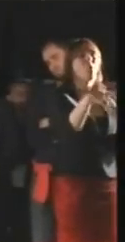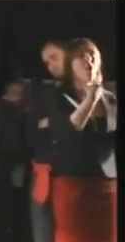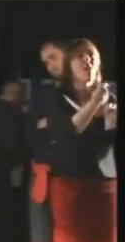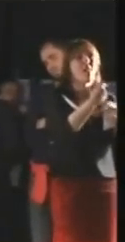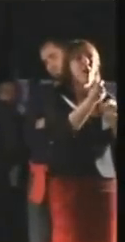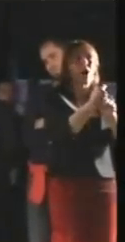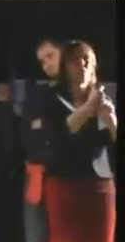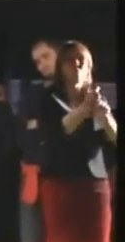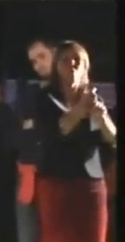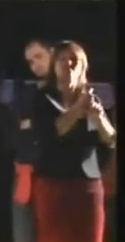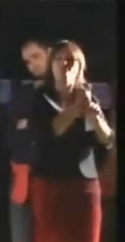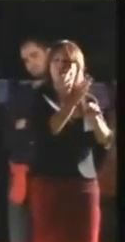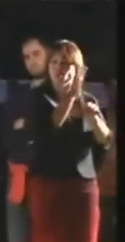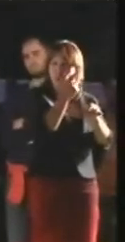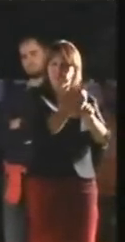lavori, abbassare,